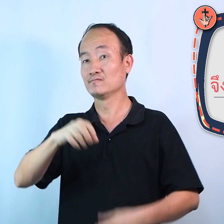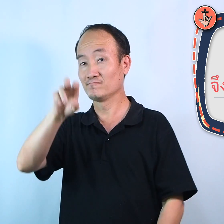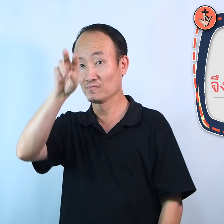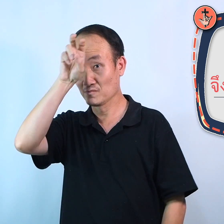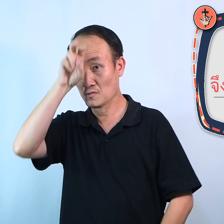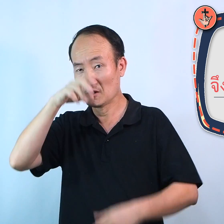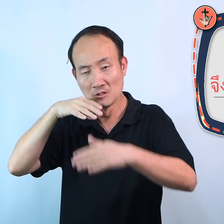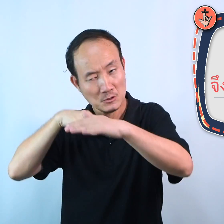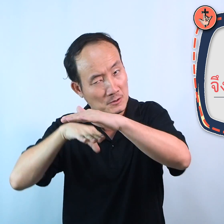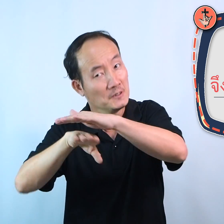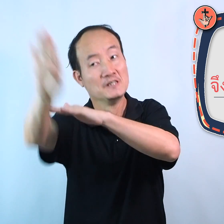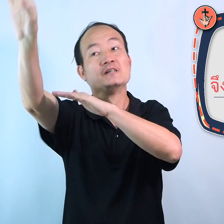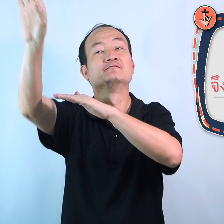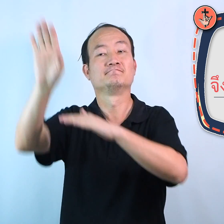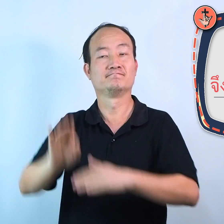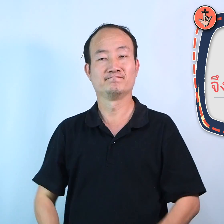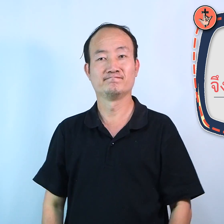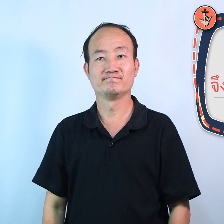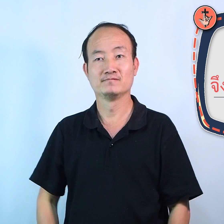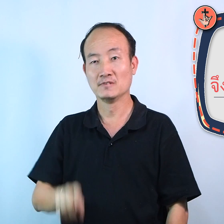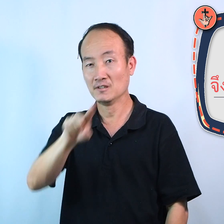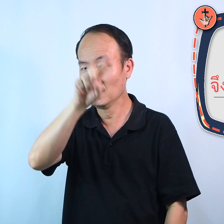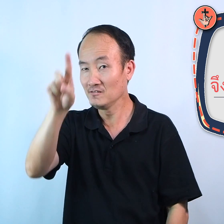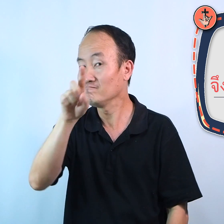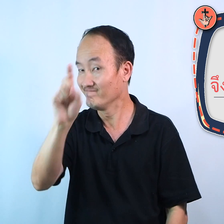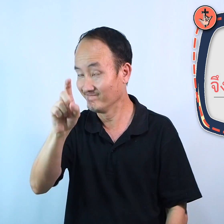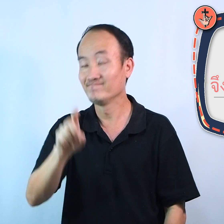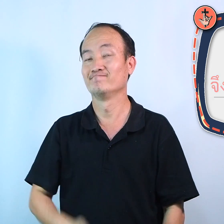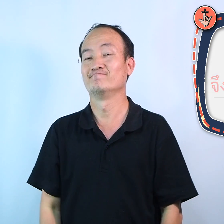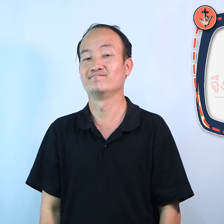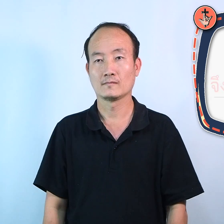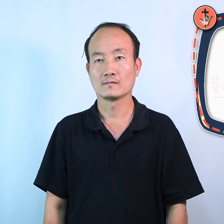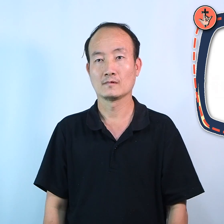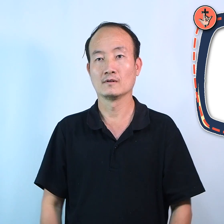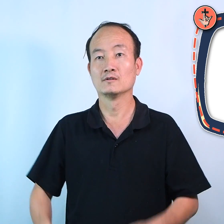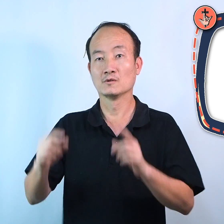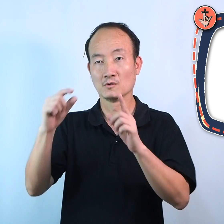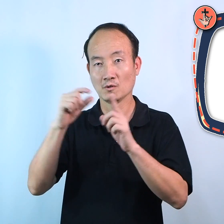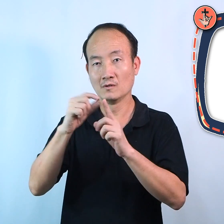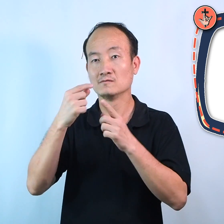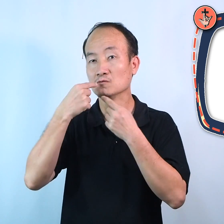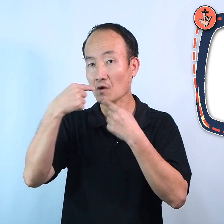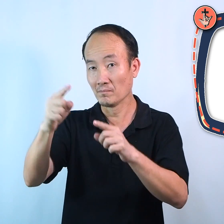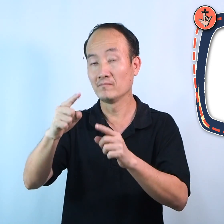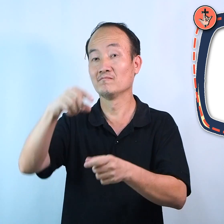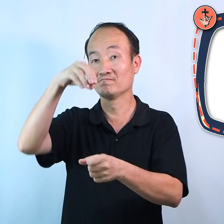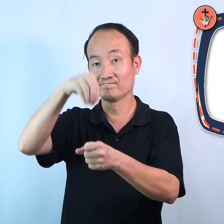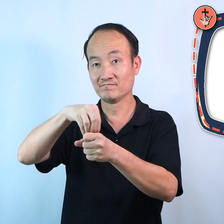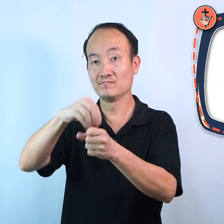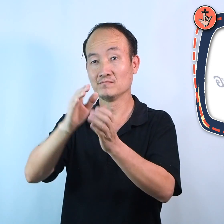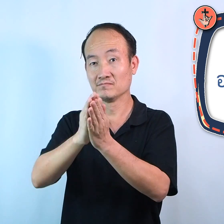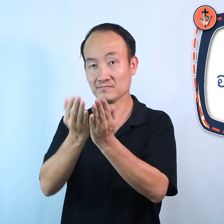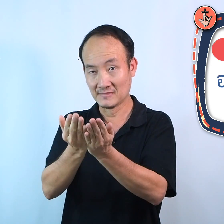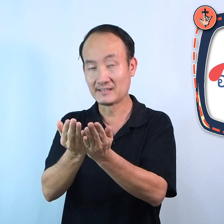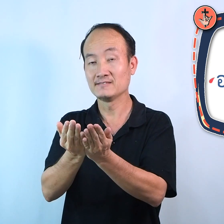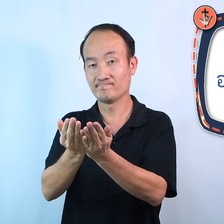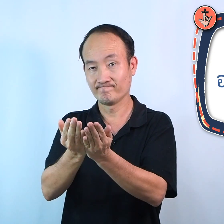จึงหนีออกจากอียิปต์คำตอบในพระธ